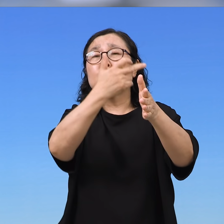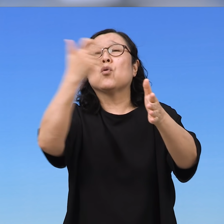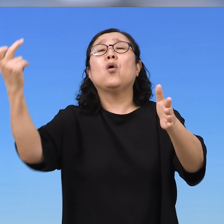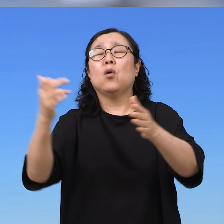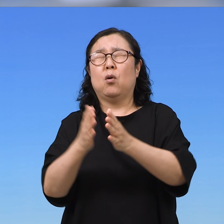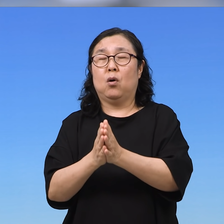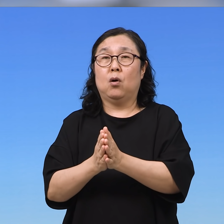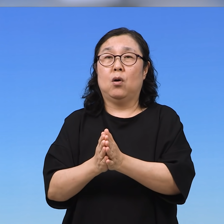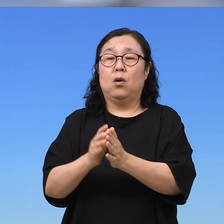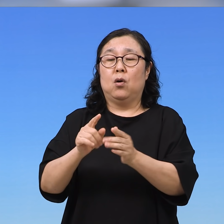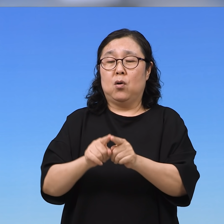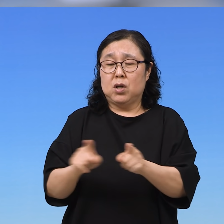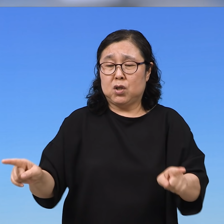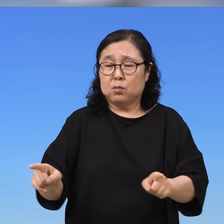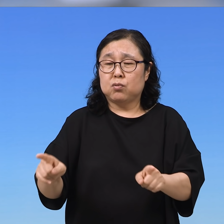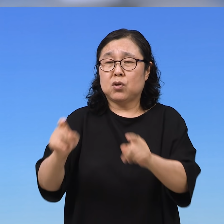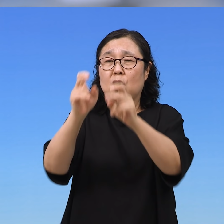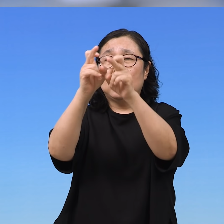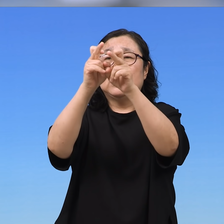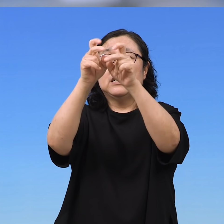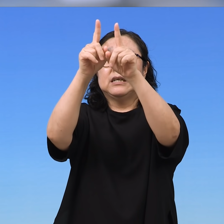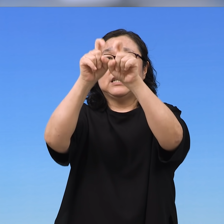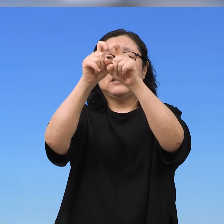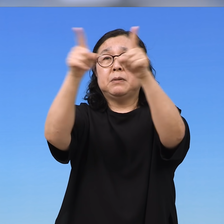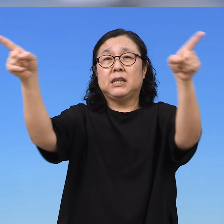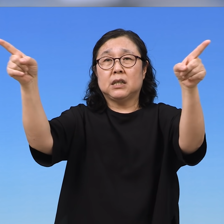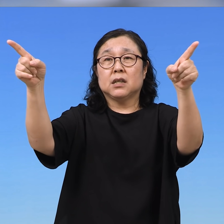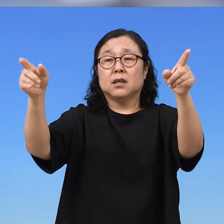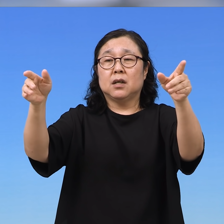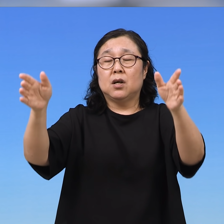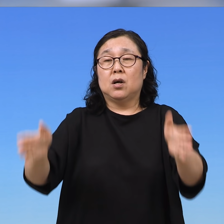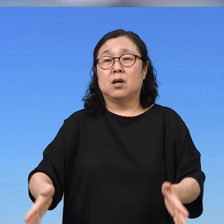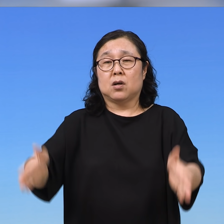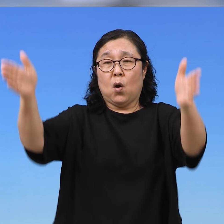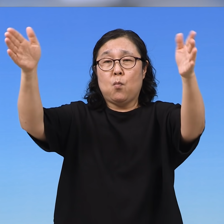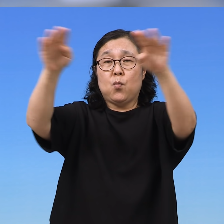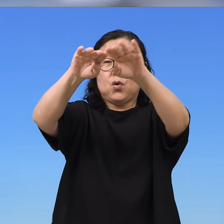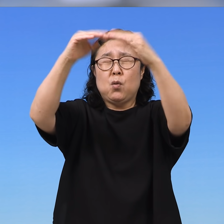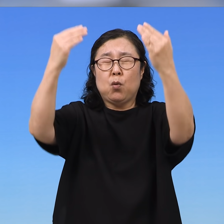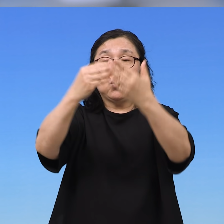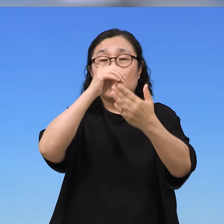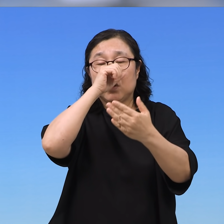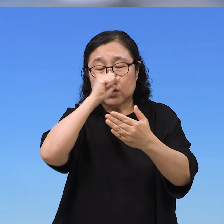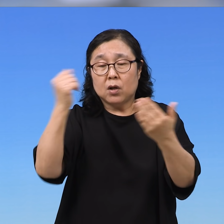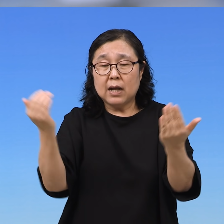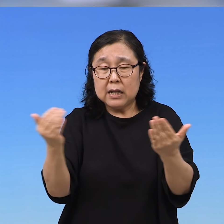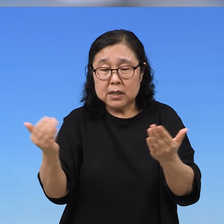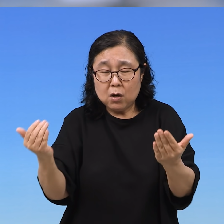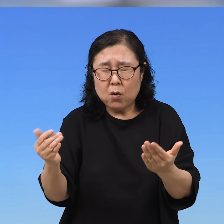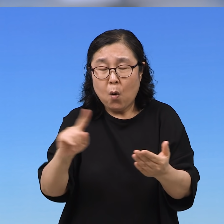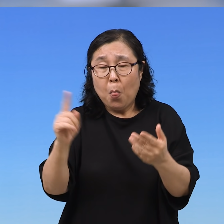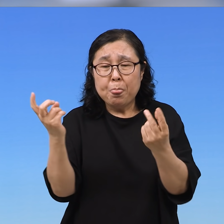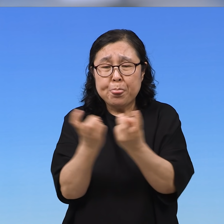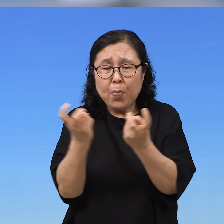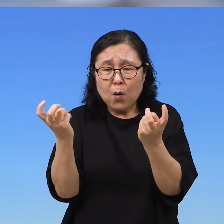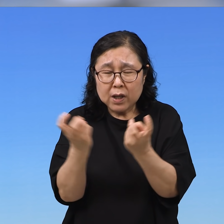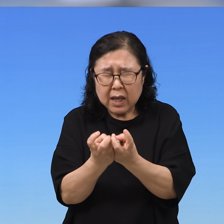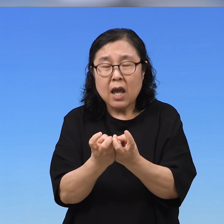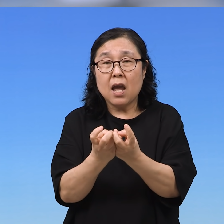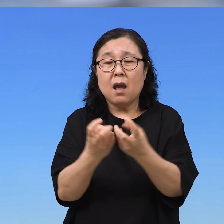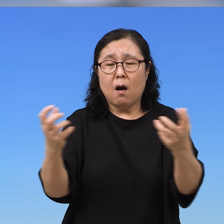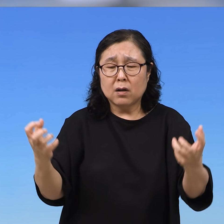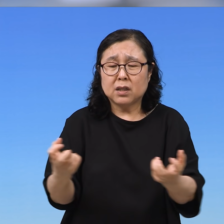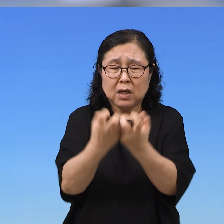1층부터 12층을 무슨 수로 그런 선한 일로 꽉 채울 수 있겠냐고요. 무슨 돈으로 그걸 하겠냐고.